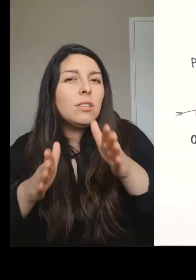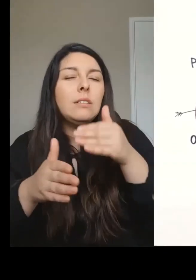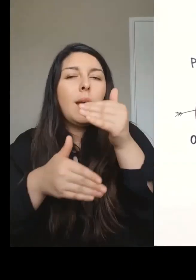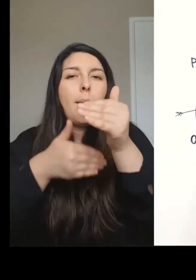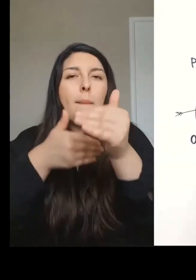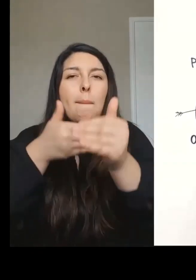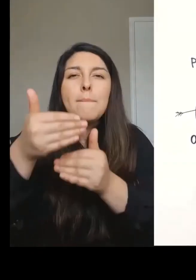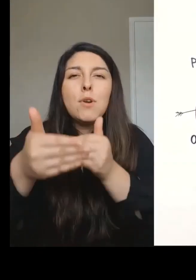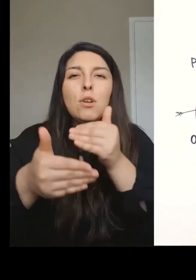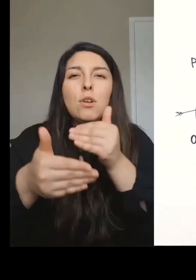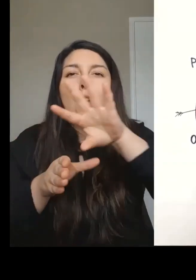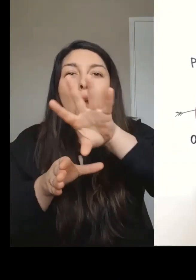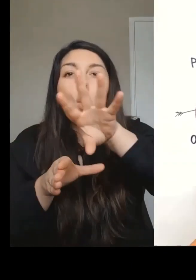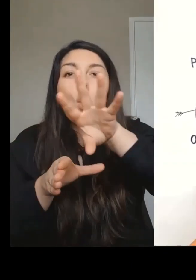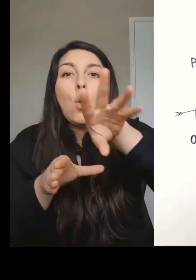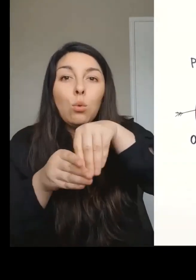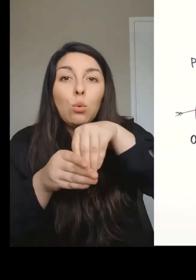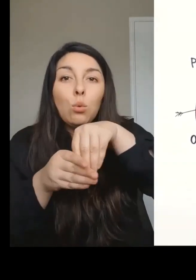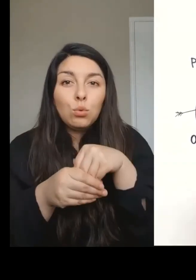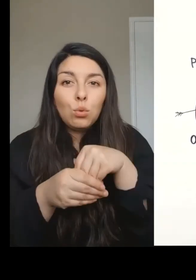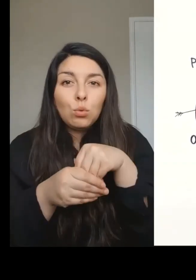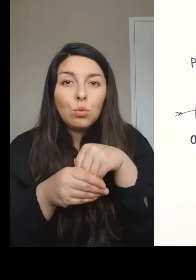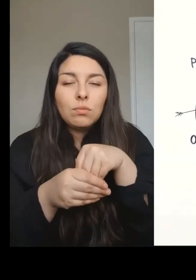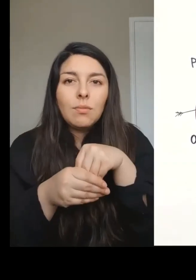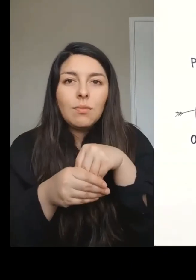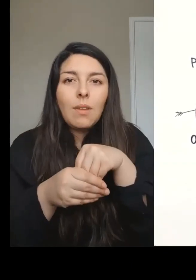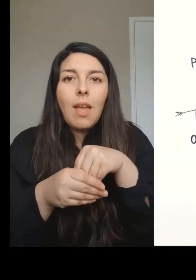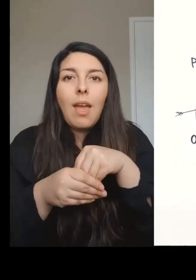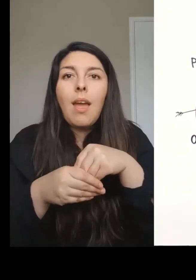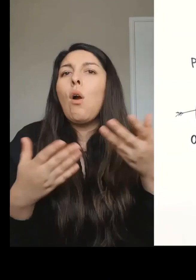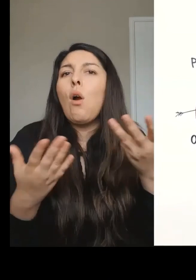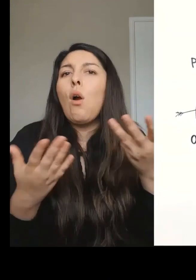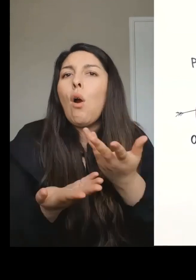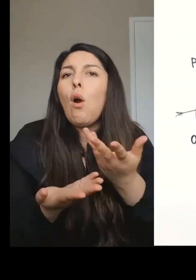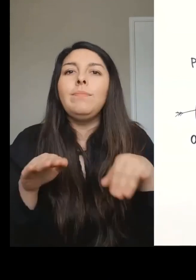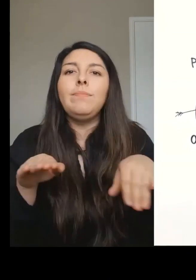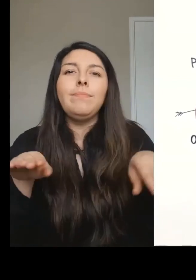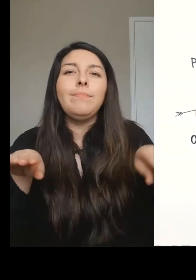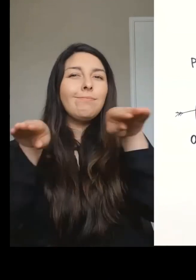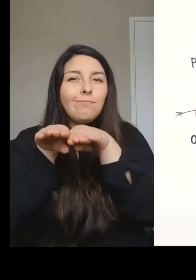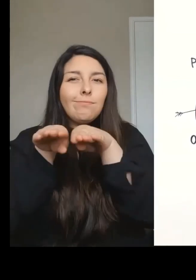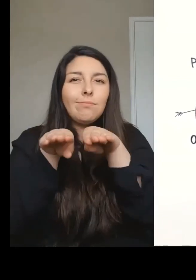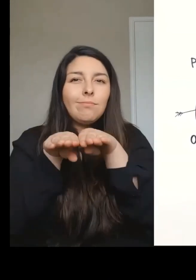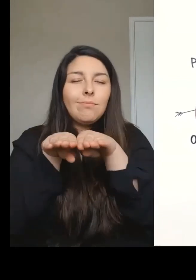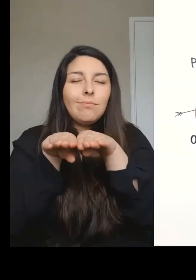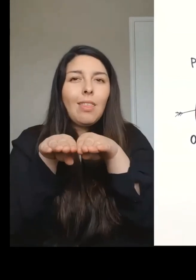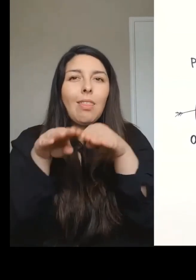otorgando condiciones de equidad e igualdad de oportunidades y acceso a la información.